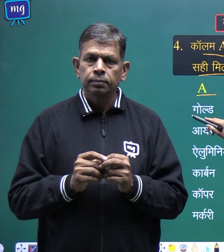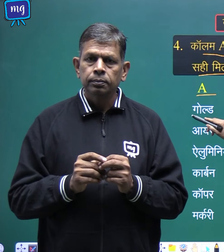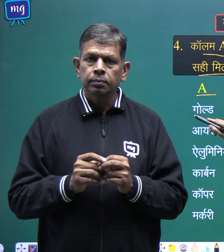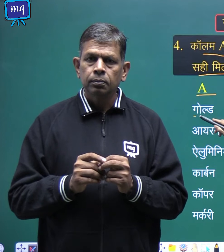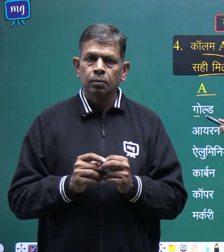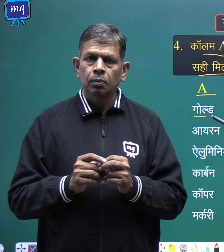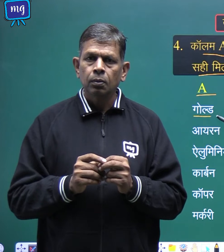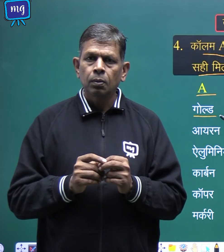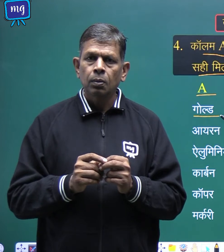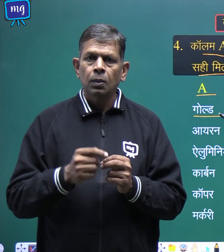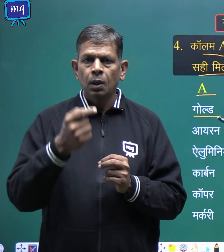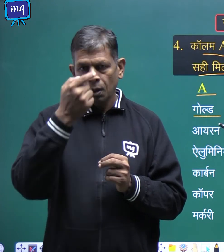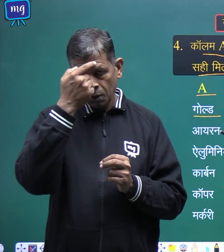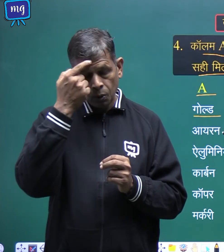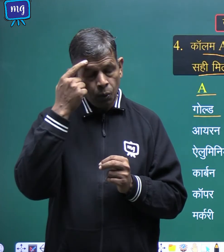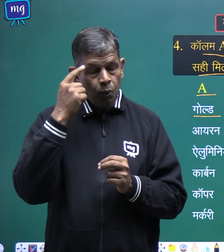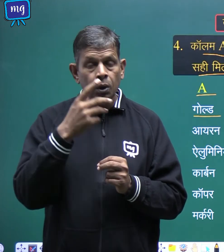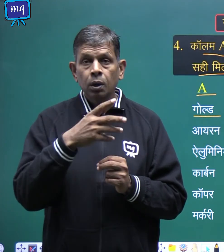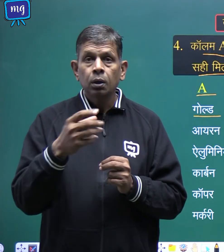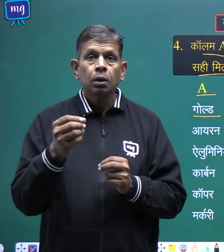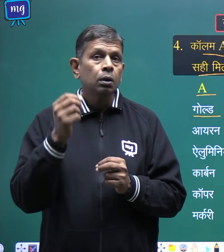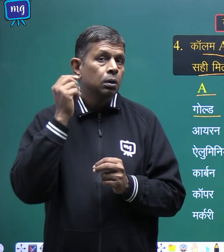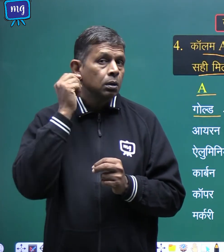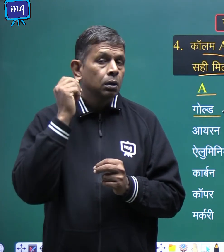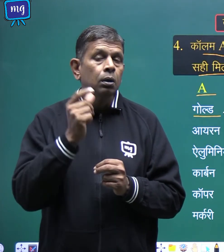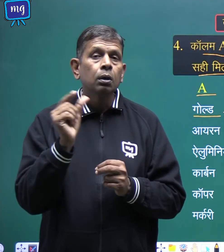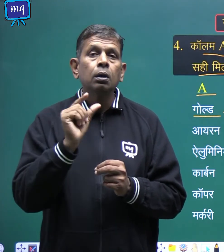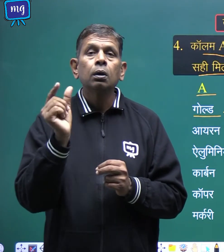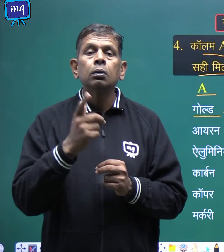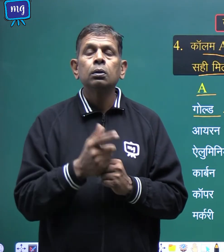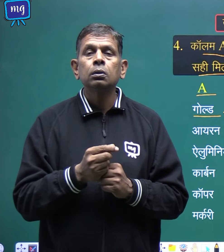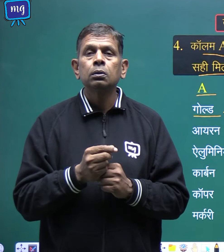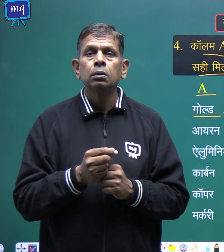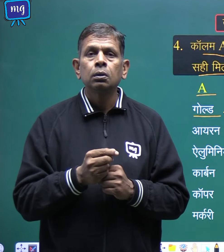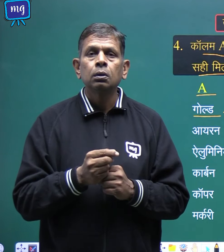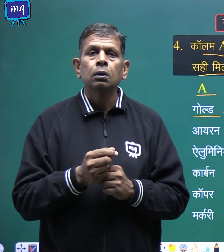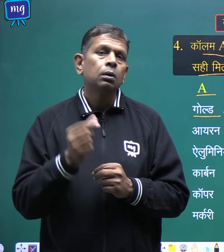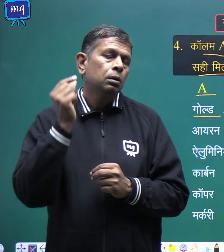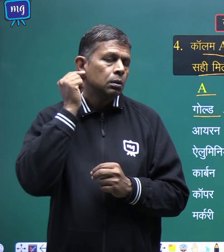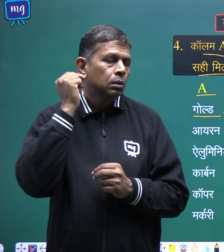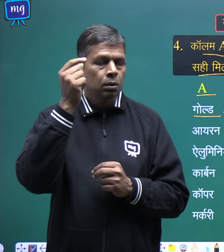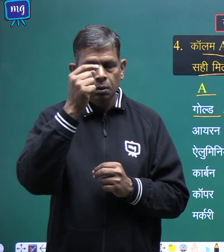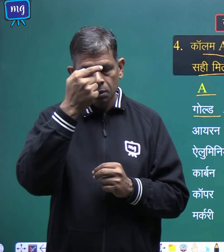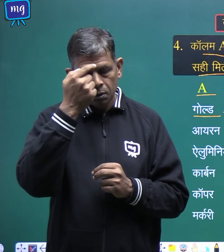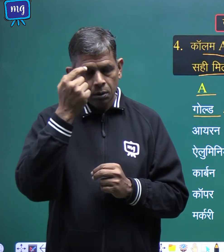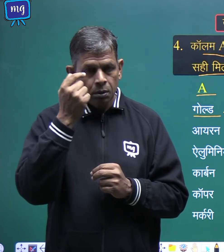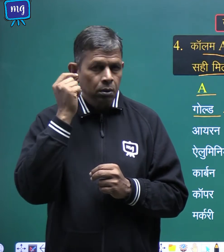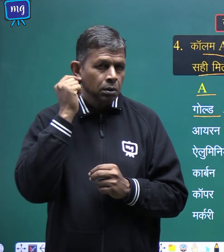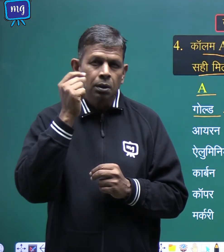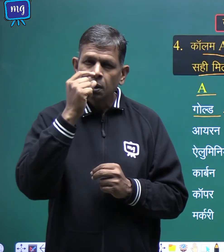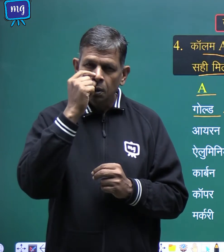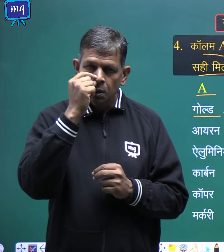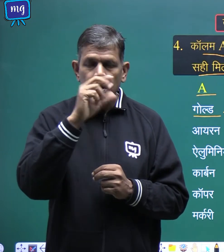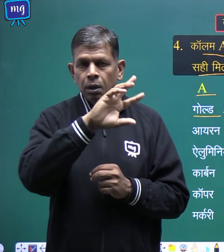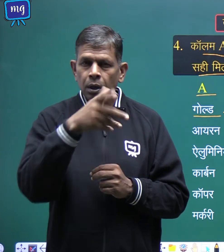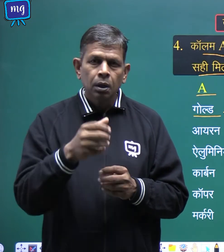गोल्ड या सोना, इसका उपयोग क्या होता है? आभूषण बनाने में